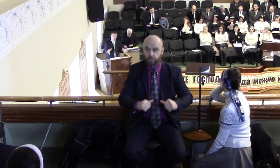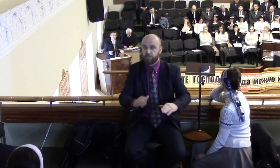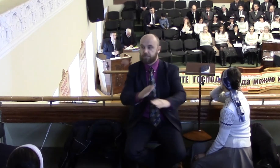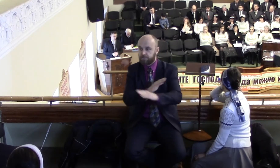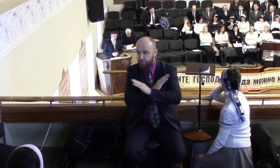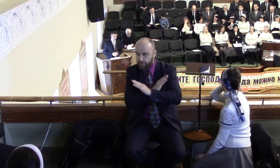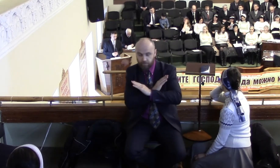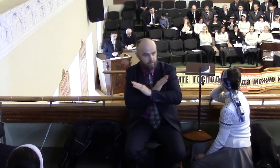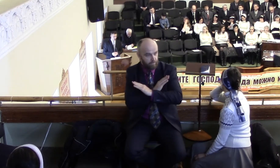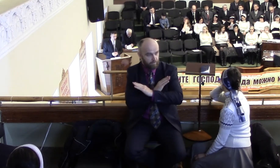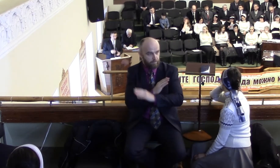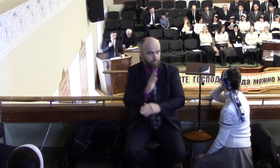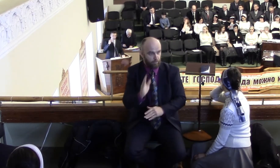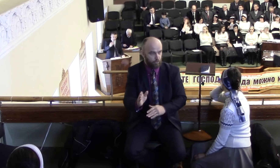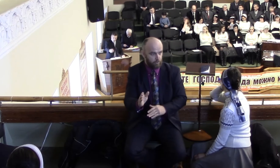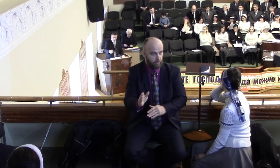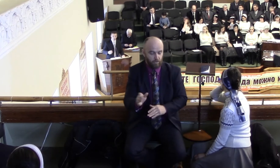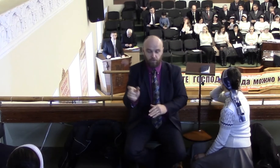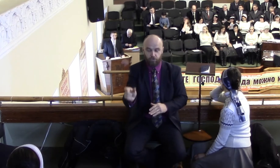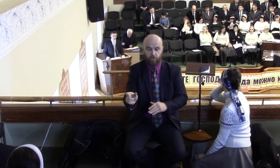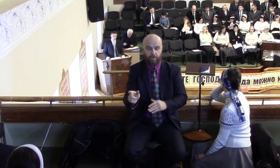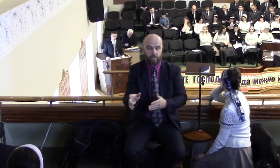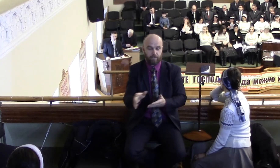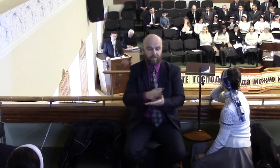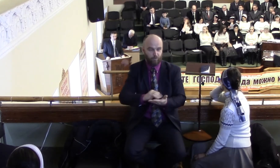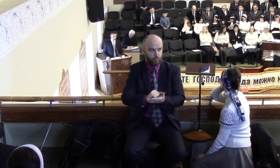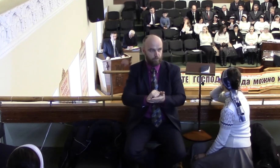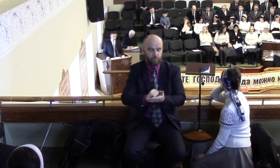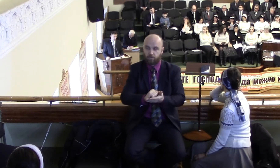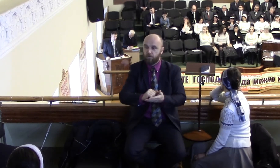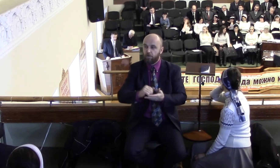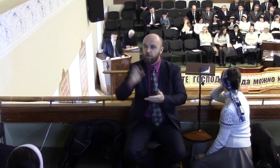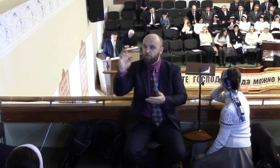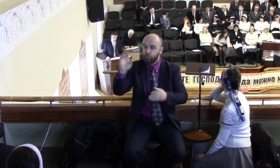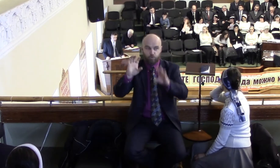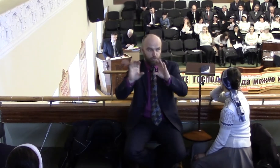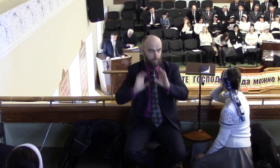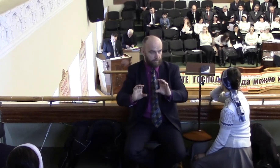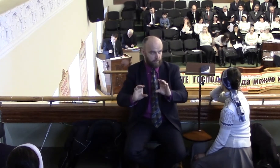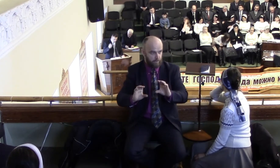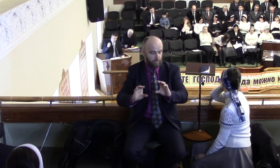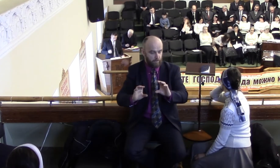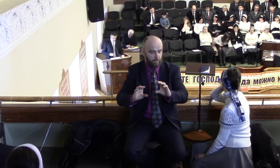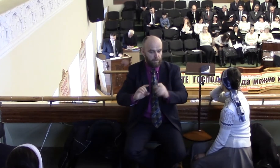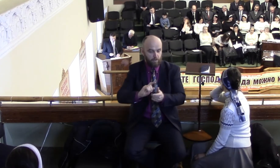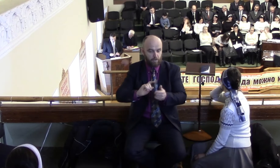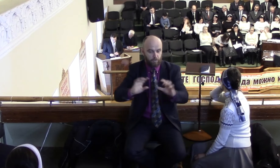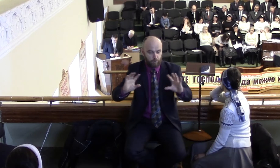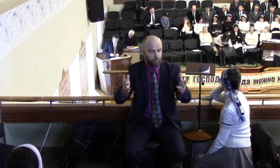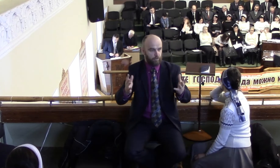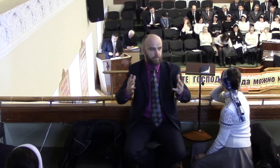смерти, смертью умрешь. Человек нарушил Божью заповедь, и он стал смертен. Произошел